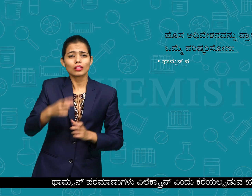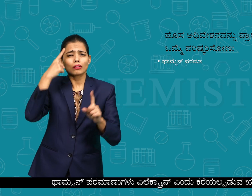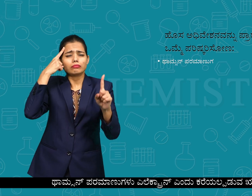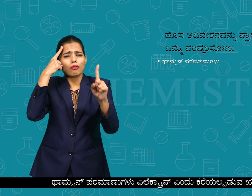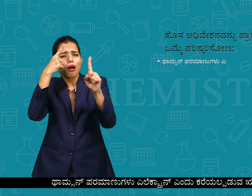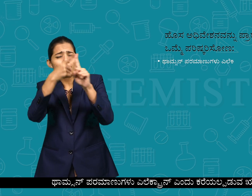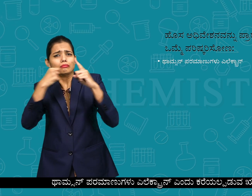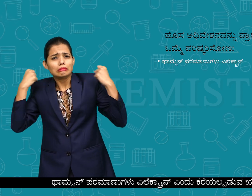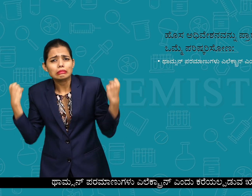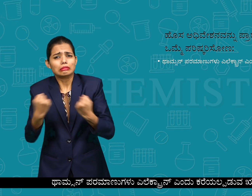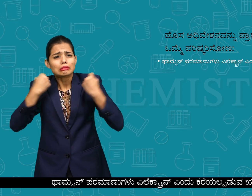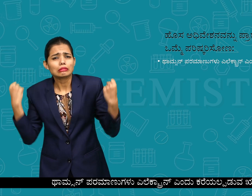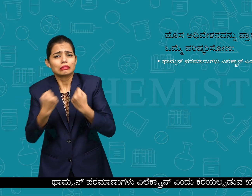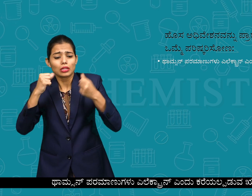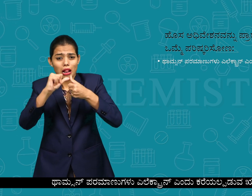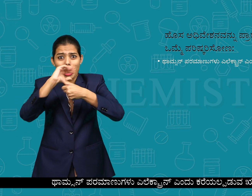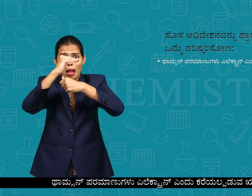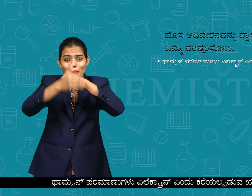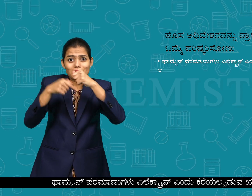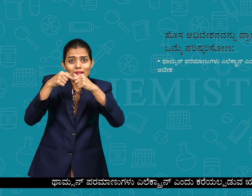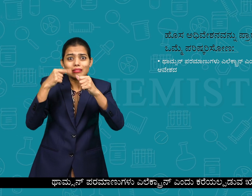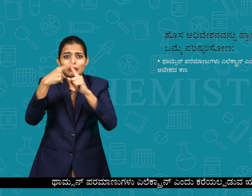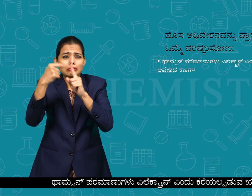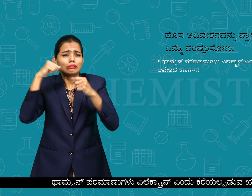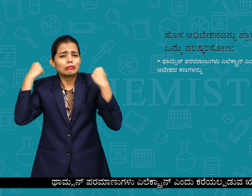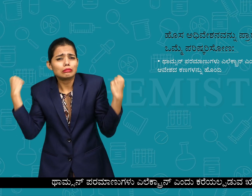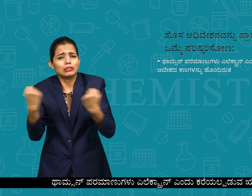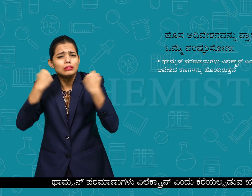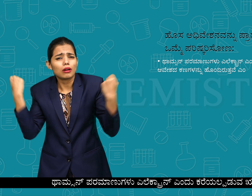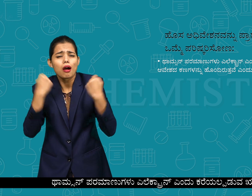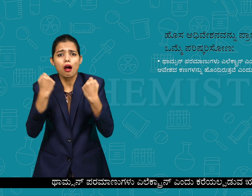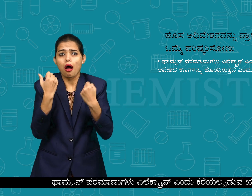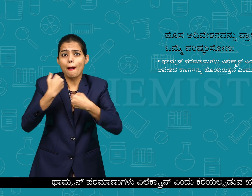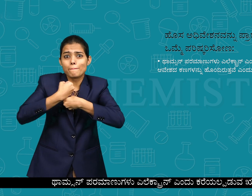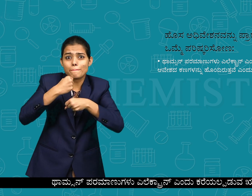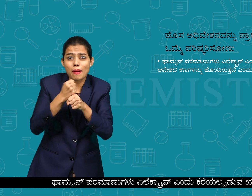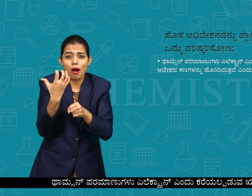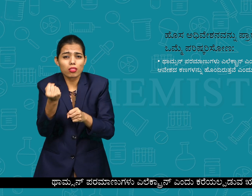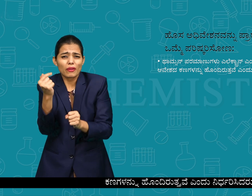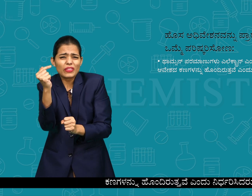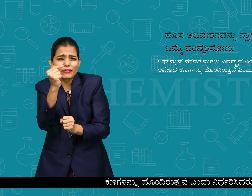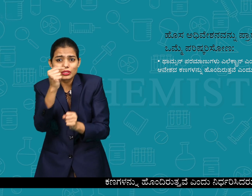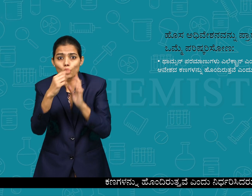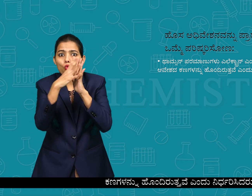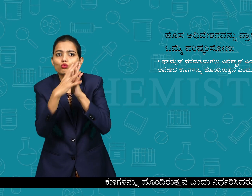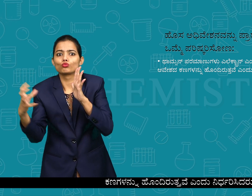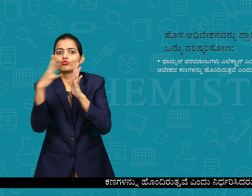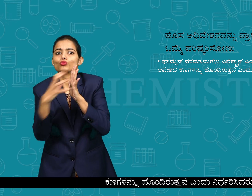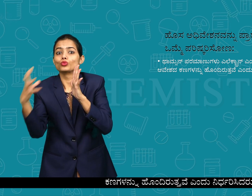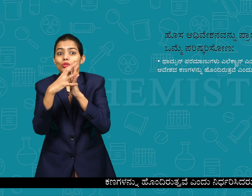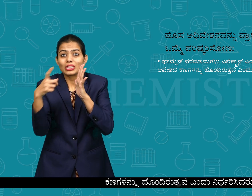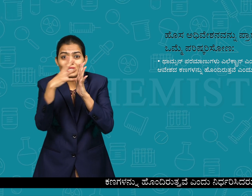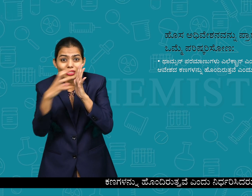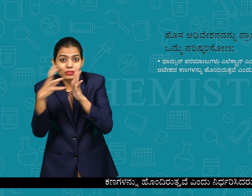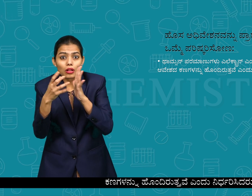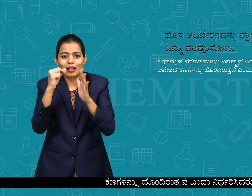ಥಾಮ್ಸನ್ ಪರಮಾಣುಗಳು ಎಲೆಕ್ಟ್ರಾನ್ ಎಂದು ಕರೆಯಲ್ಪಡುವ ಋಣಾತ್ಮಕ ಆವೇಶದ ಕಣಗಳನ್ನು